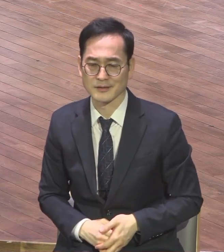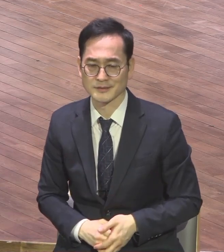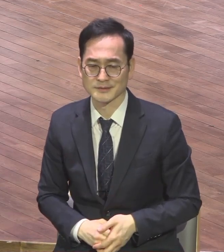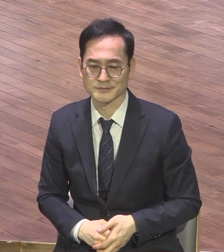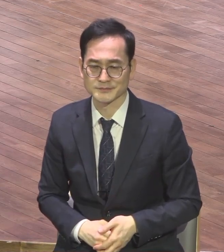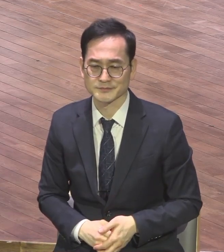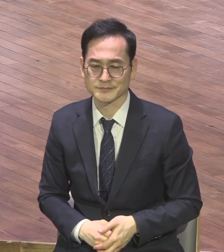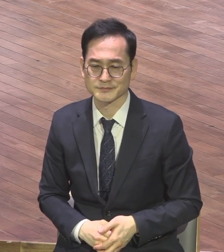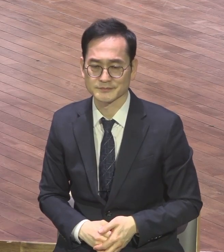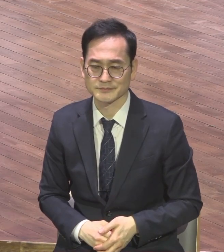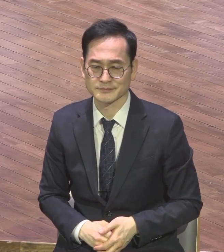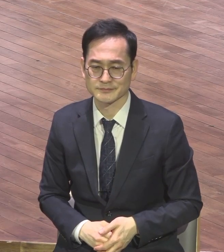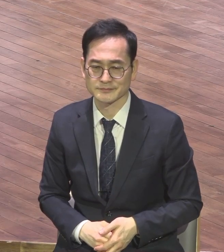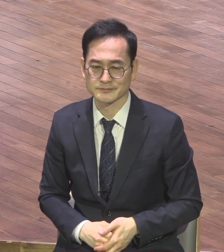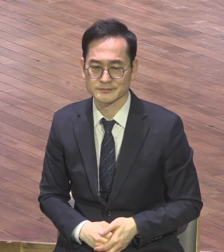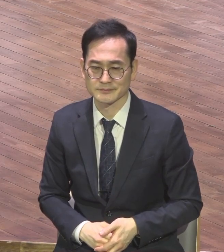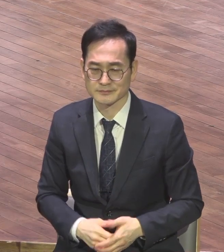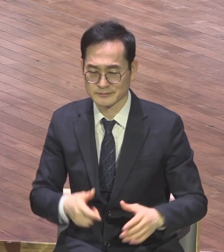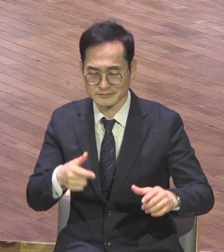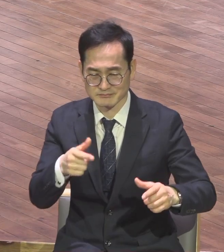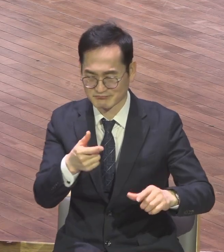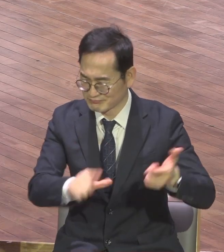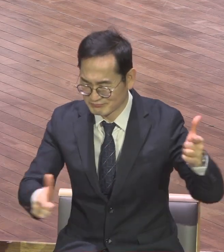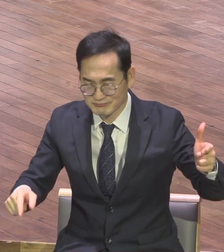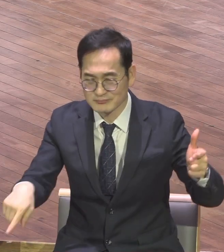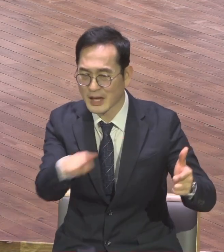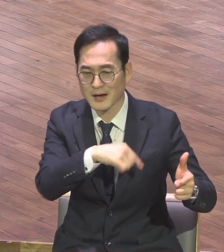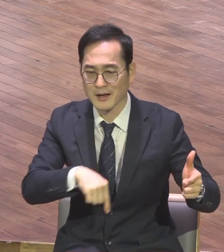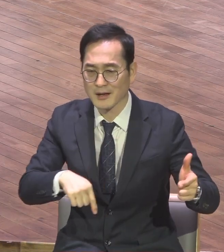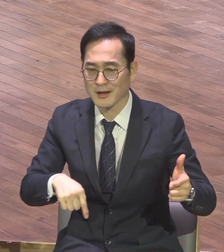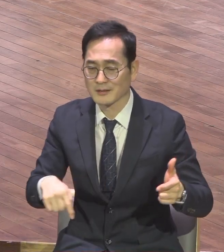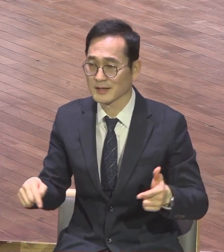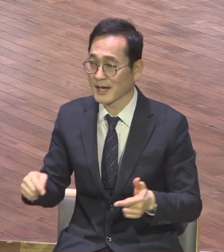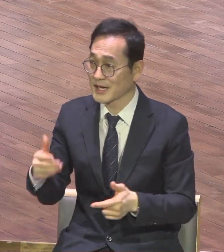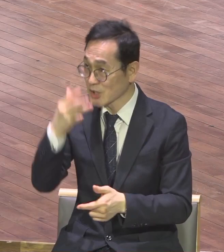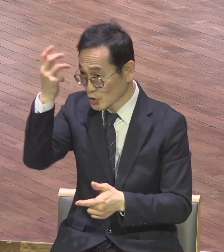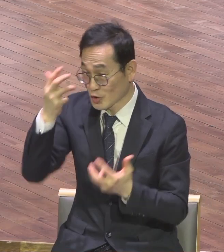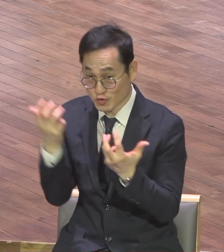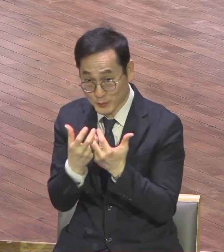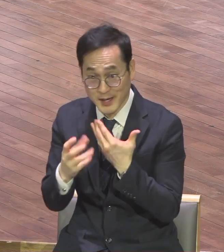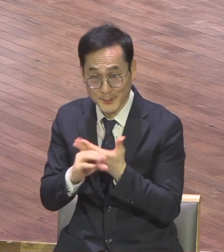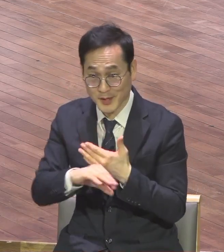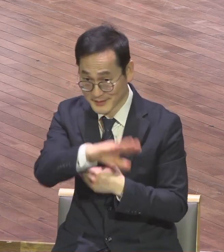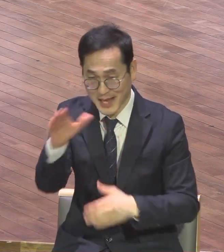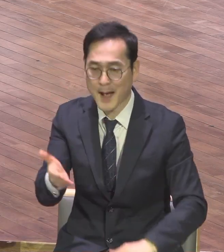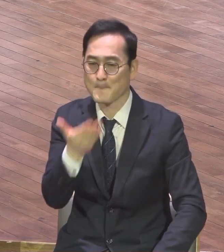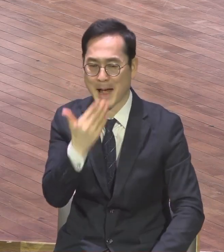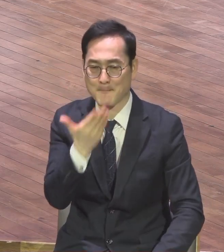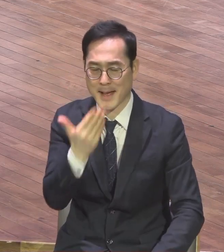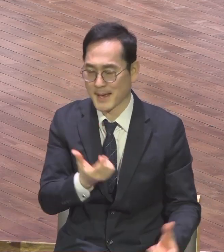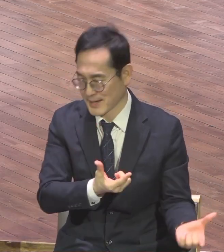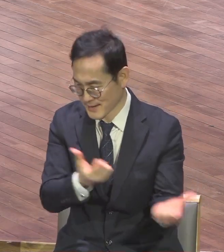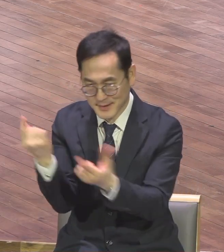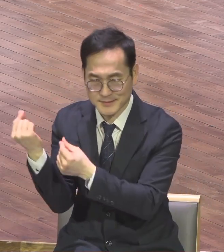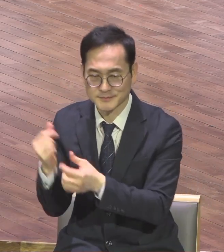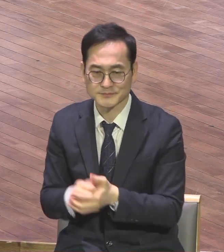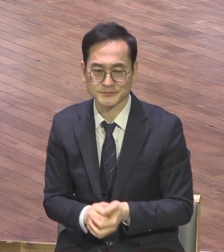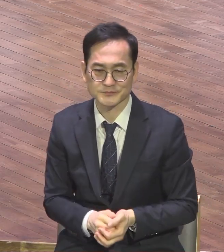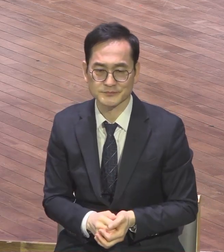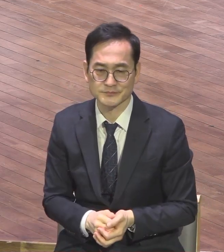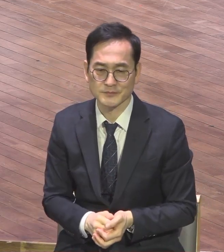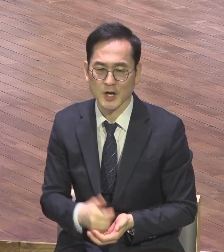불가능이 절대 가능으로. 특히 베드로는 21절에 누구든지 주의 이름 부른 자는 구원을